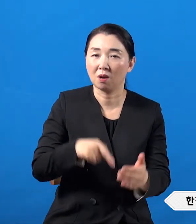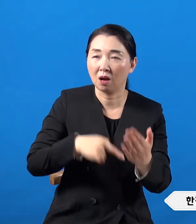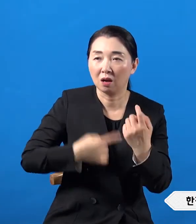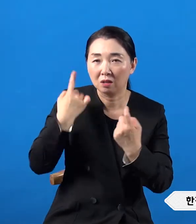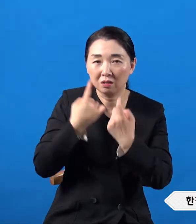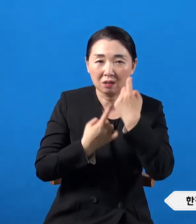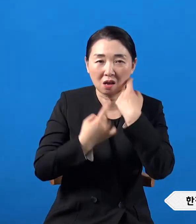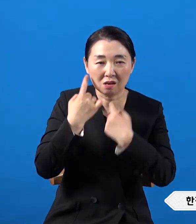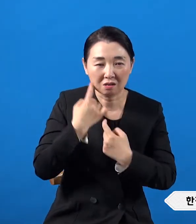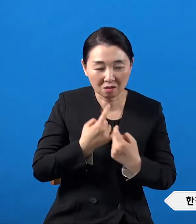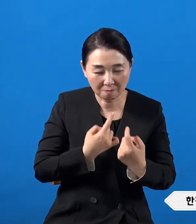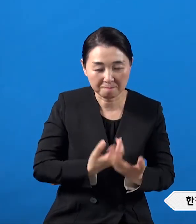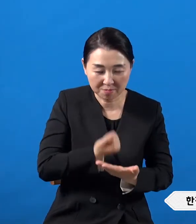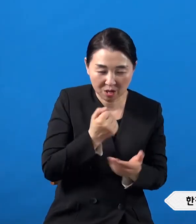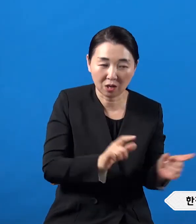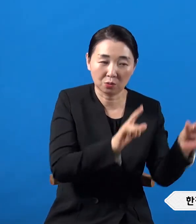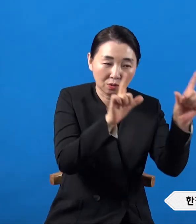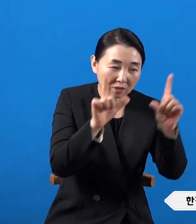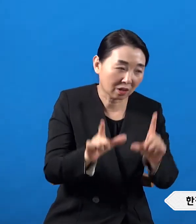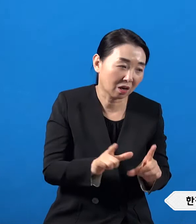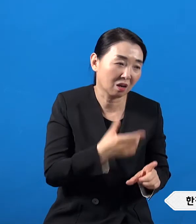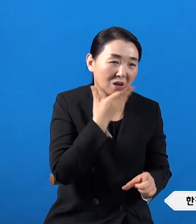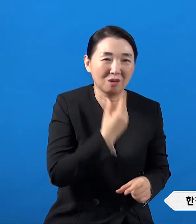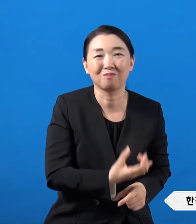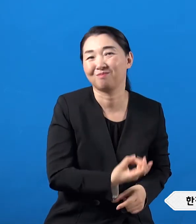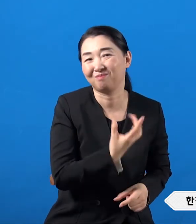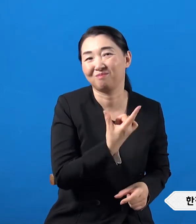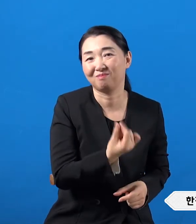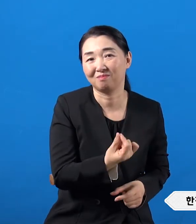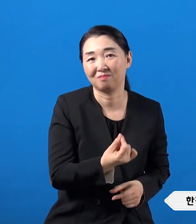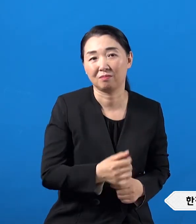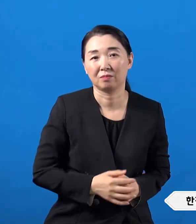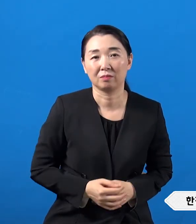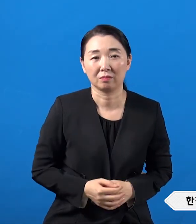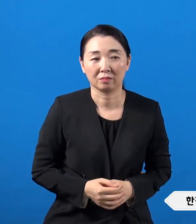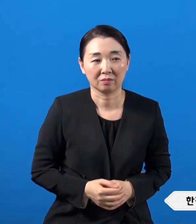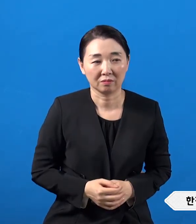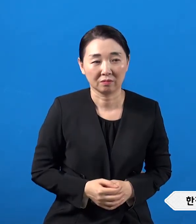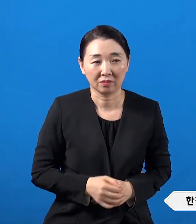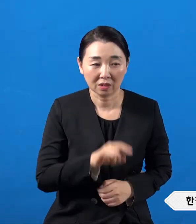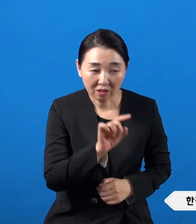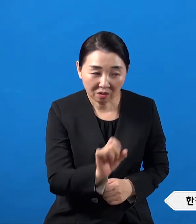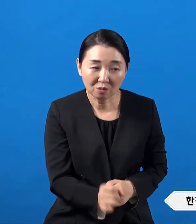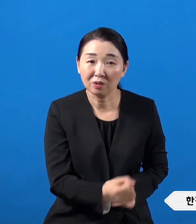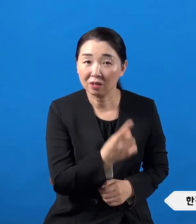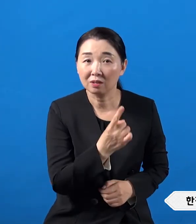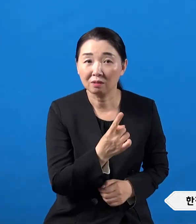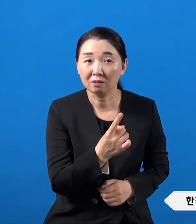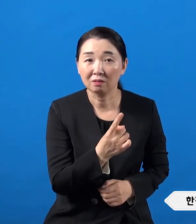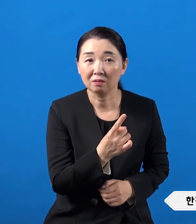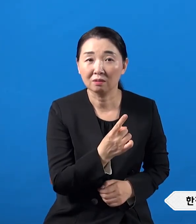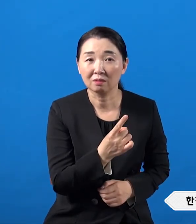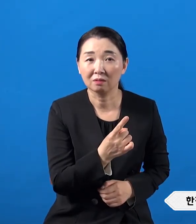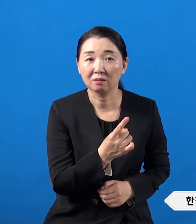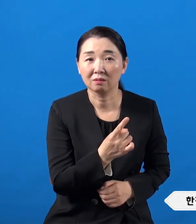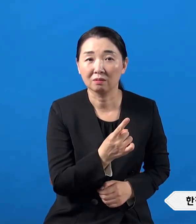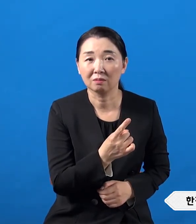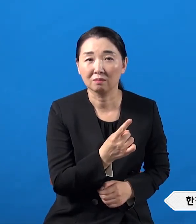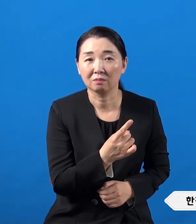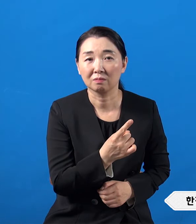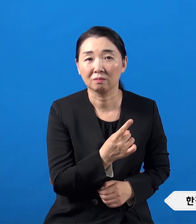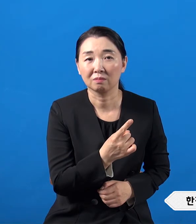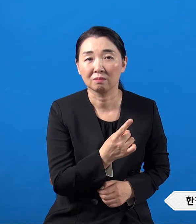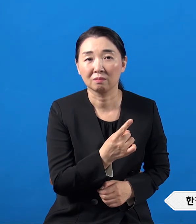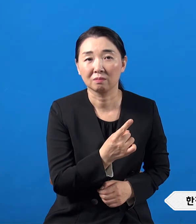내면의 상처를 안고 산다는 것이 얼마나 불행한 일입니까? 그것 때문에 그냥